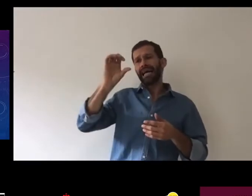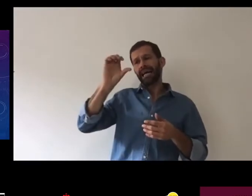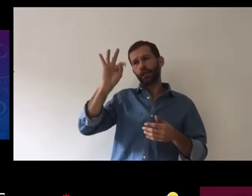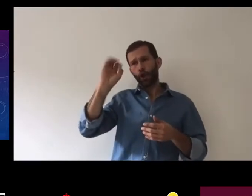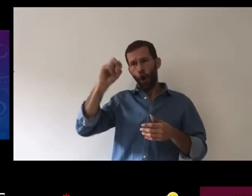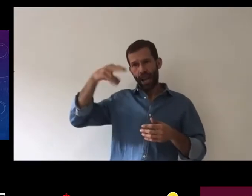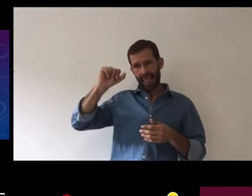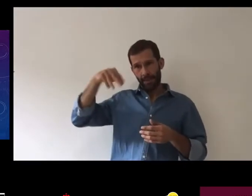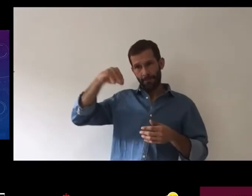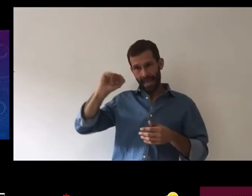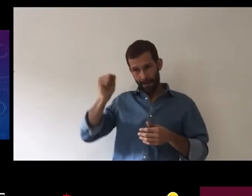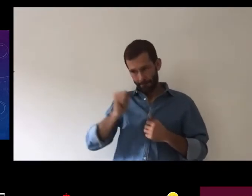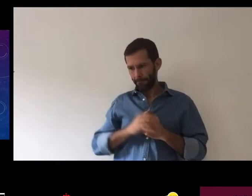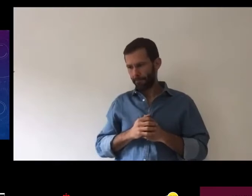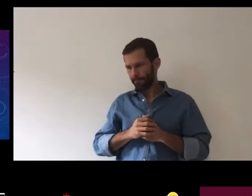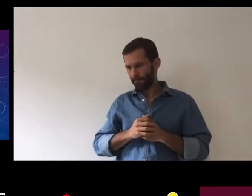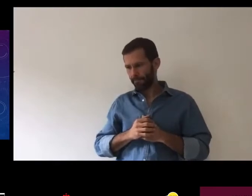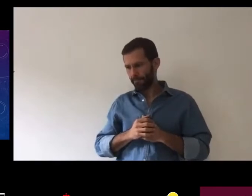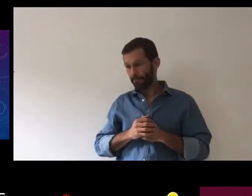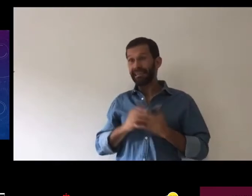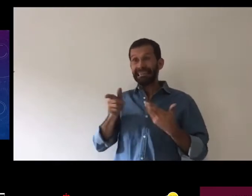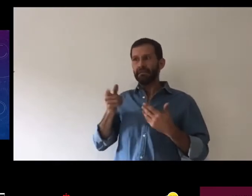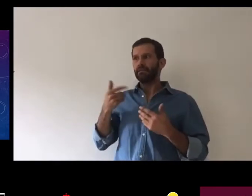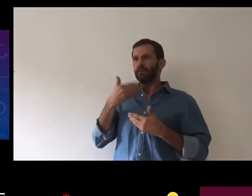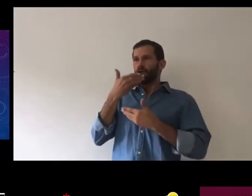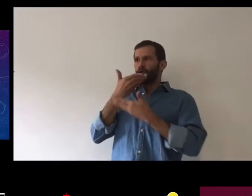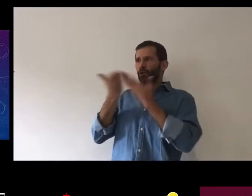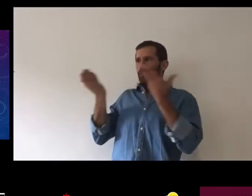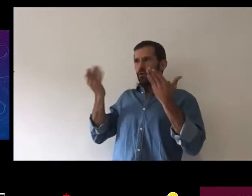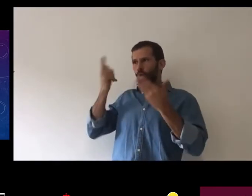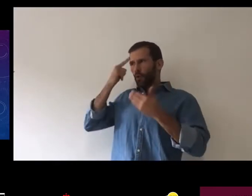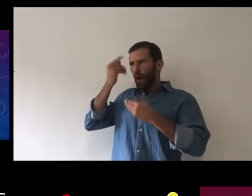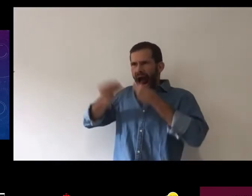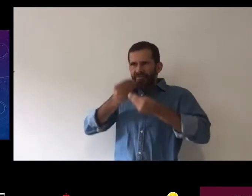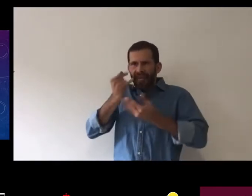tiramos de la metáfora conceptual o de la metonimia.